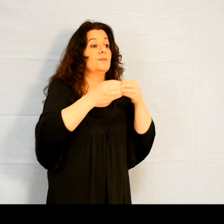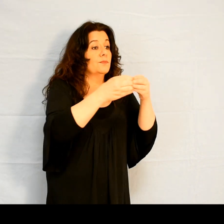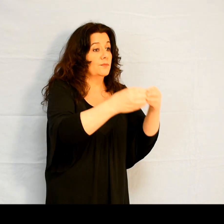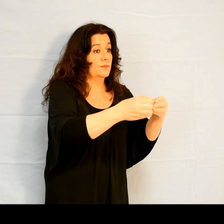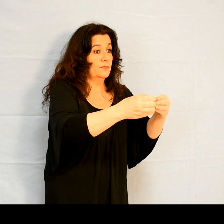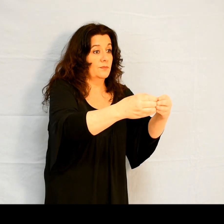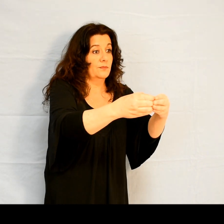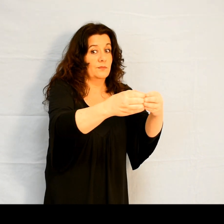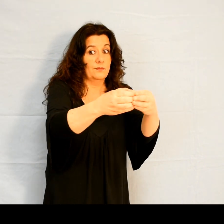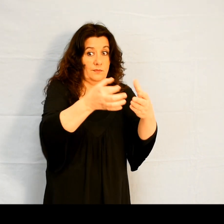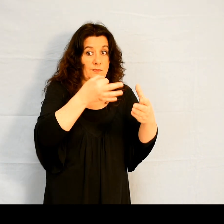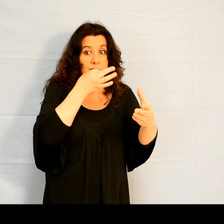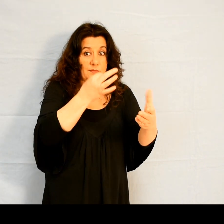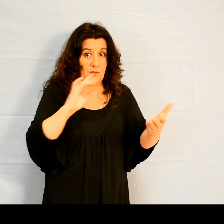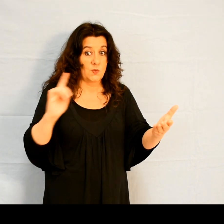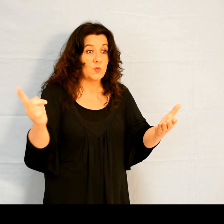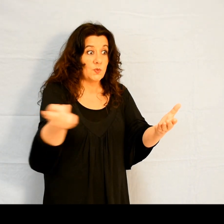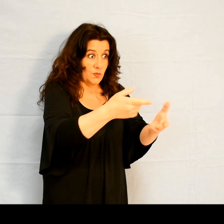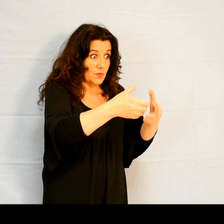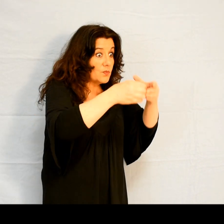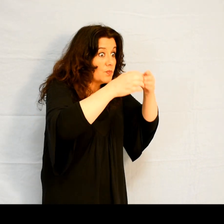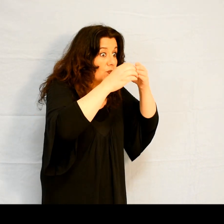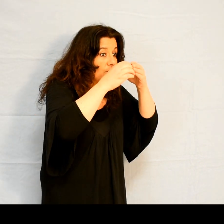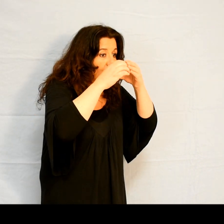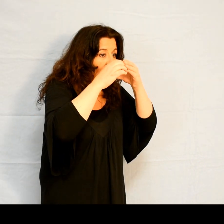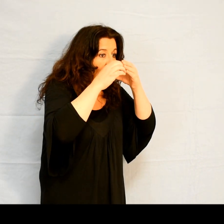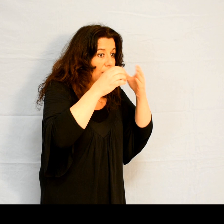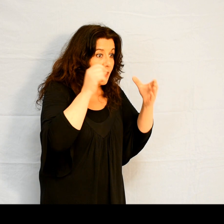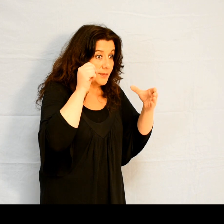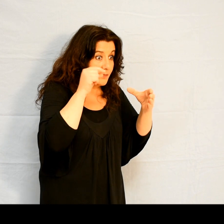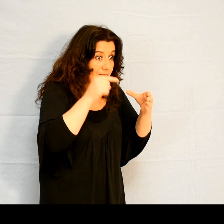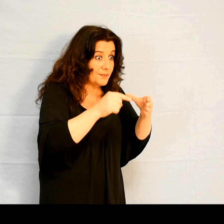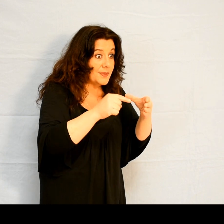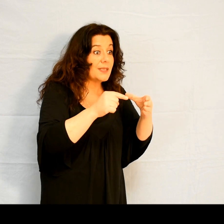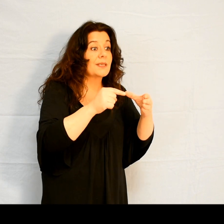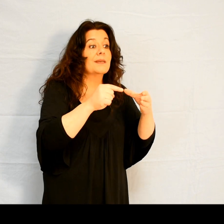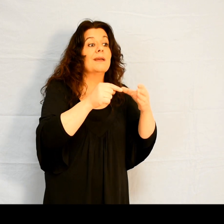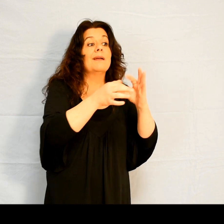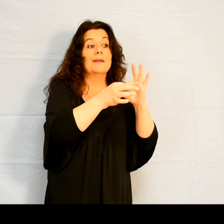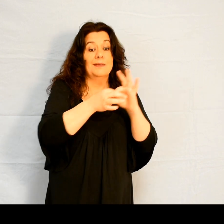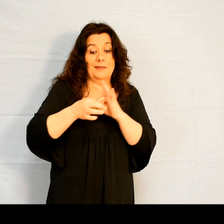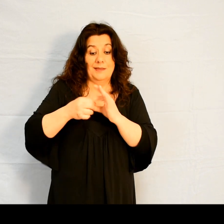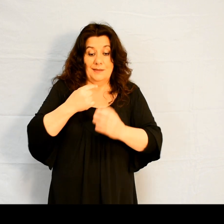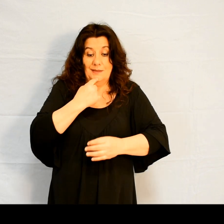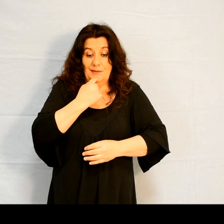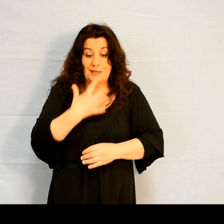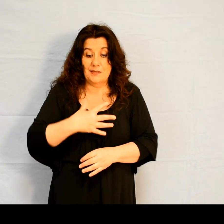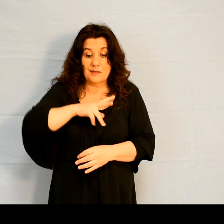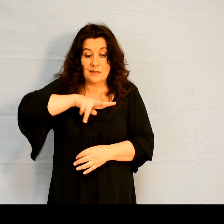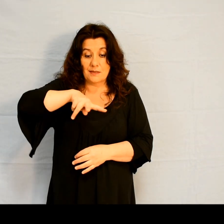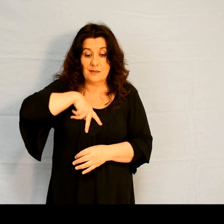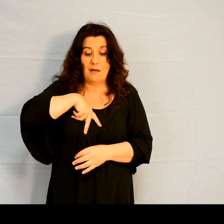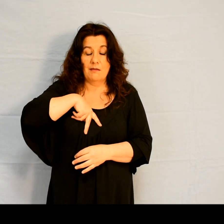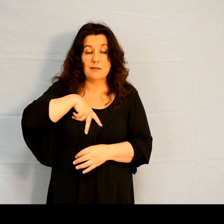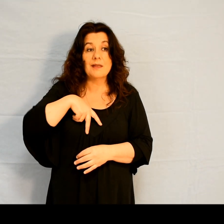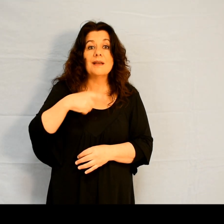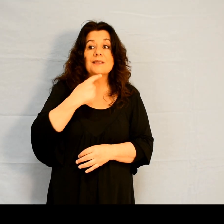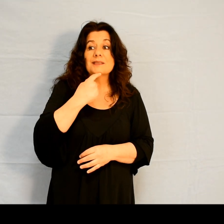Buvez-en tous, car ceci est mon sang, le sang de l'alliance, versé pour la multitude